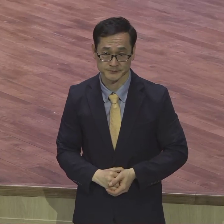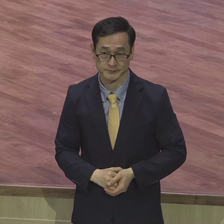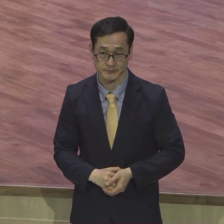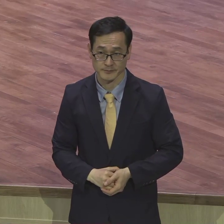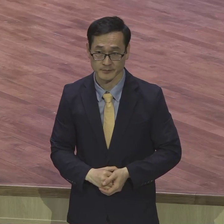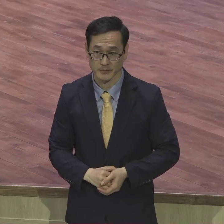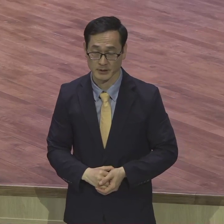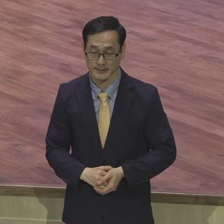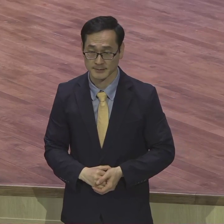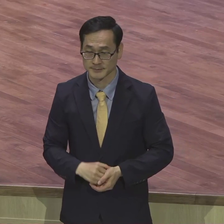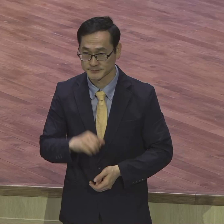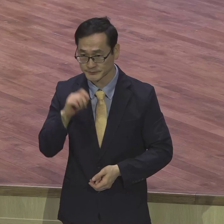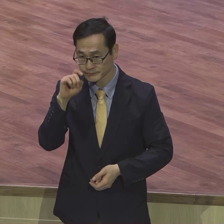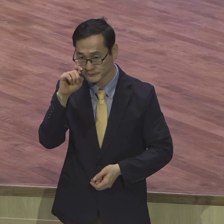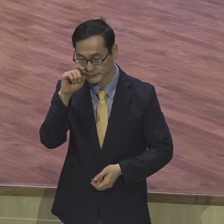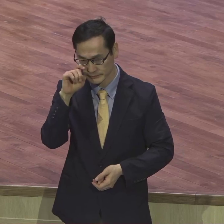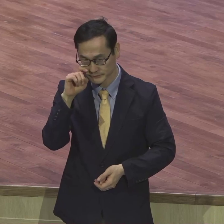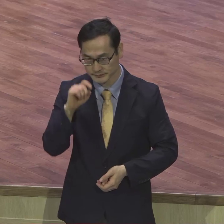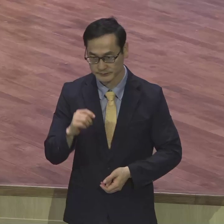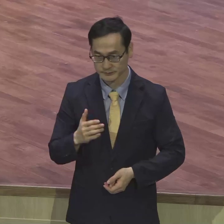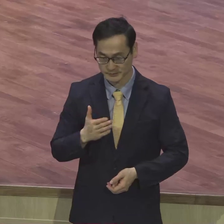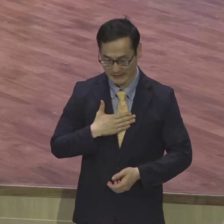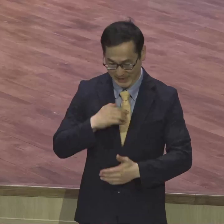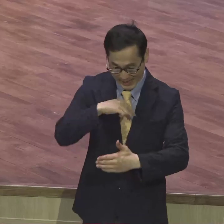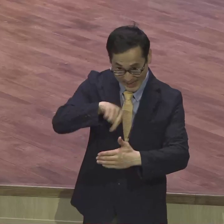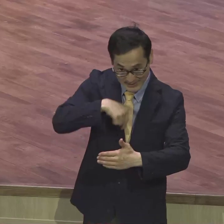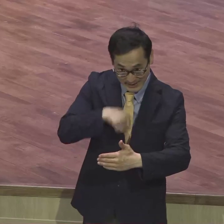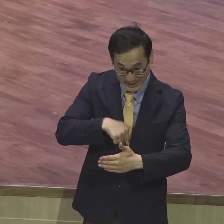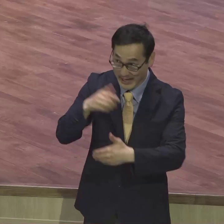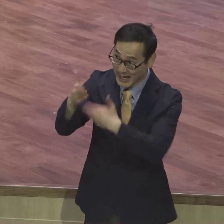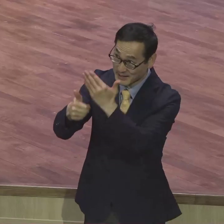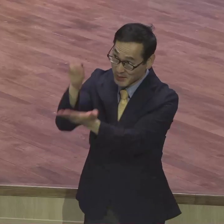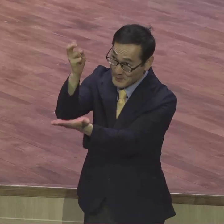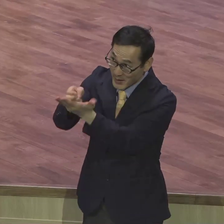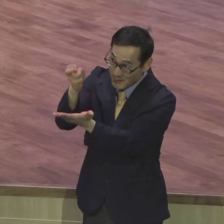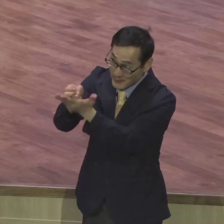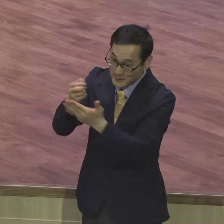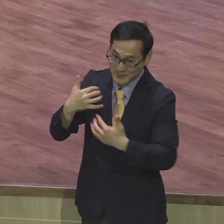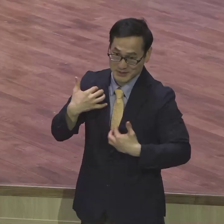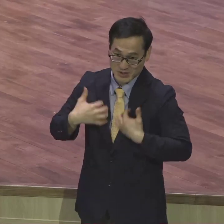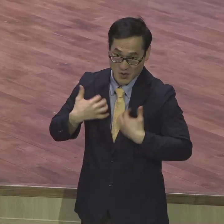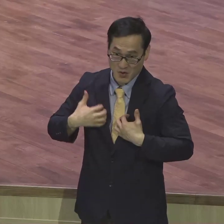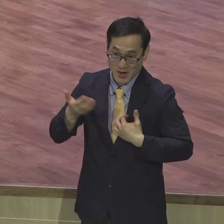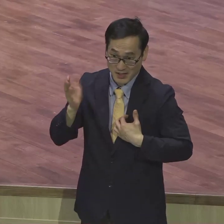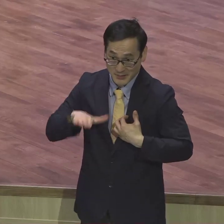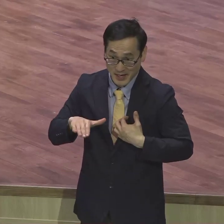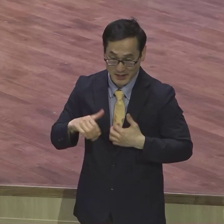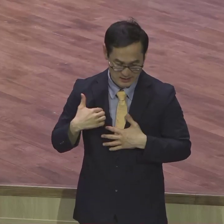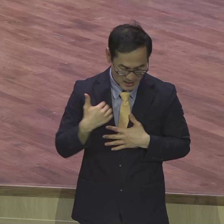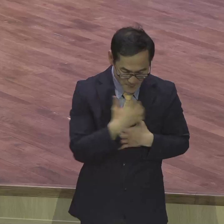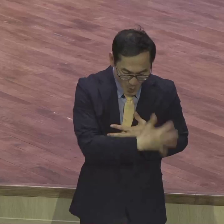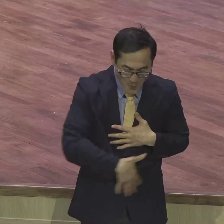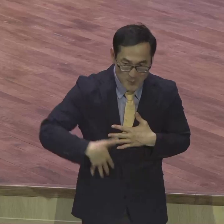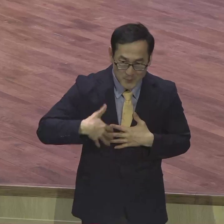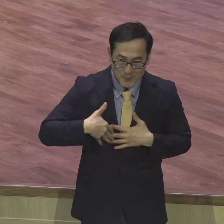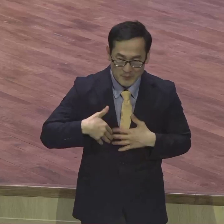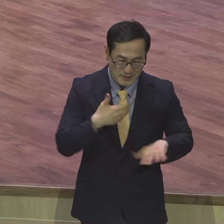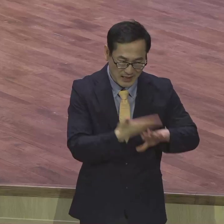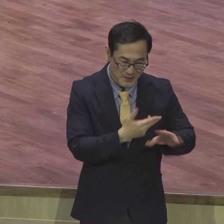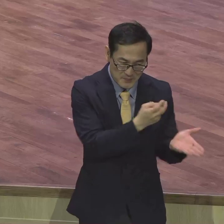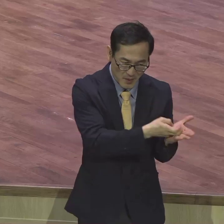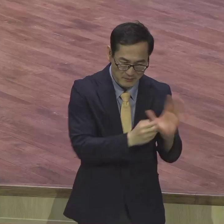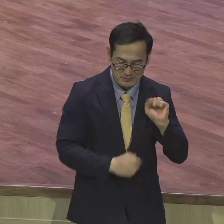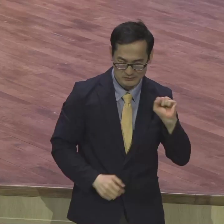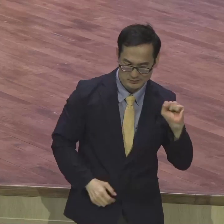22절 24절에 보면 내 속 사람으로는 하나님의 법을 즐거워하되 내 지체 속에서 한 다른 법이